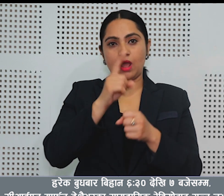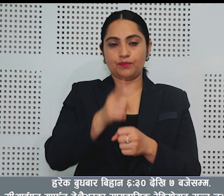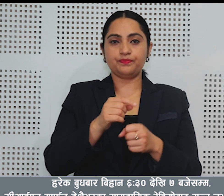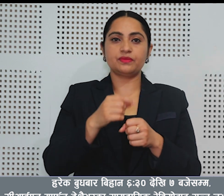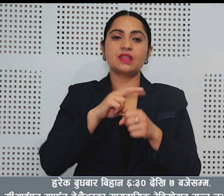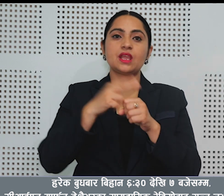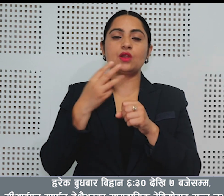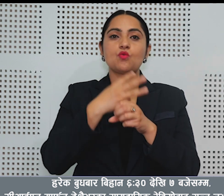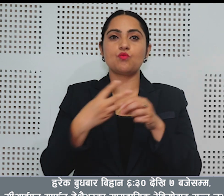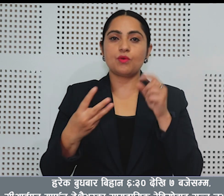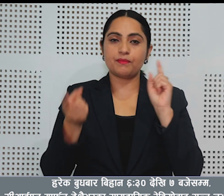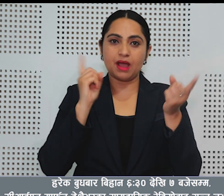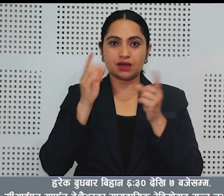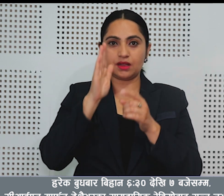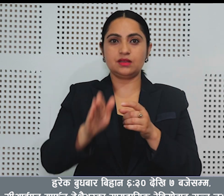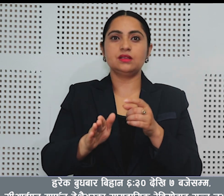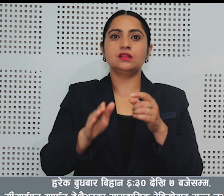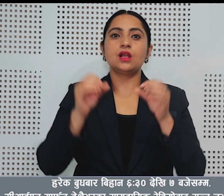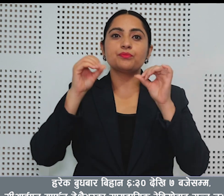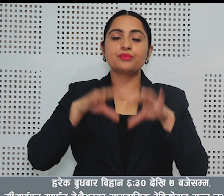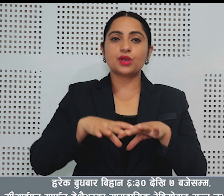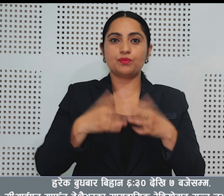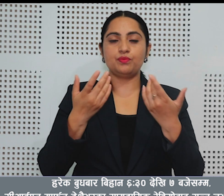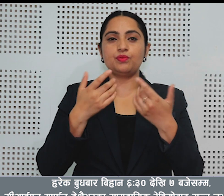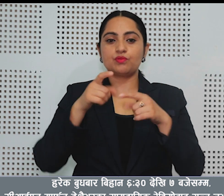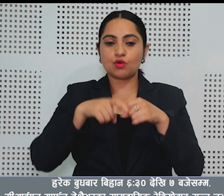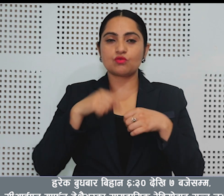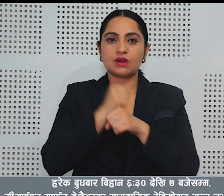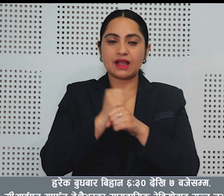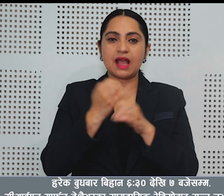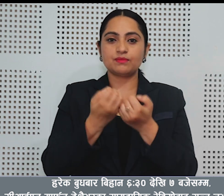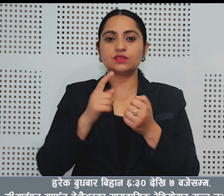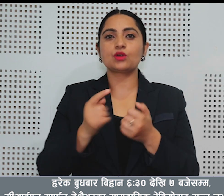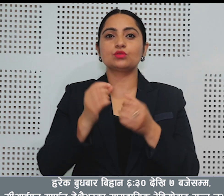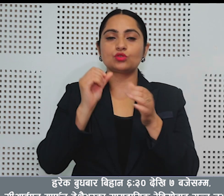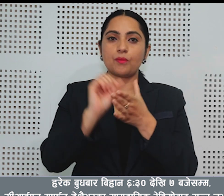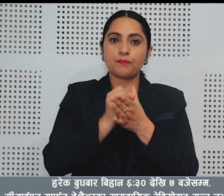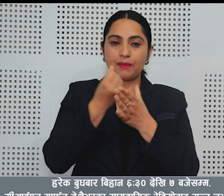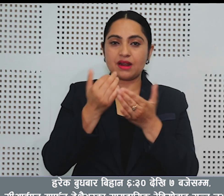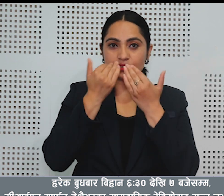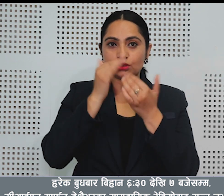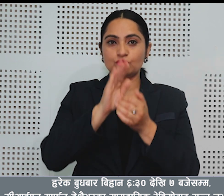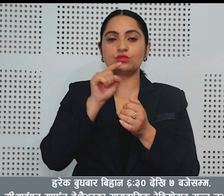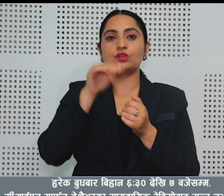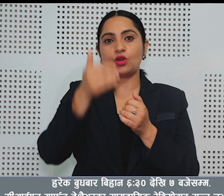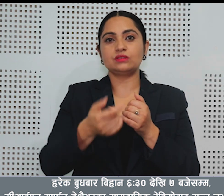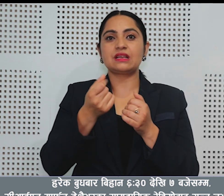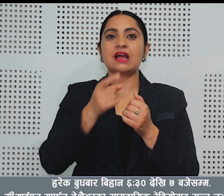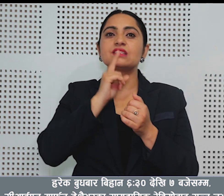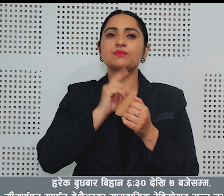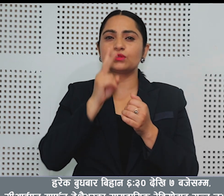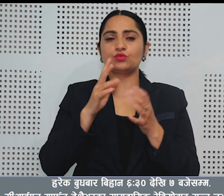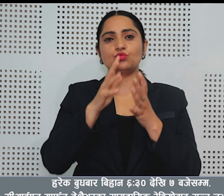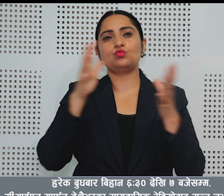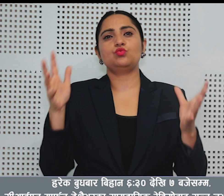हेटौँडा उपमहानगरपालिकाले चाहिँ विपद प्रतिकार्य गरिरहँदा के कस्ता पाठ सिकेको छ? अहिलेसम्म यो आर्थिक वर्षमा हामीलाई